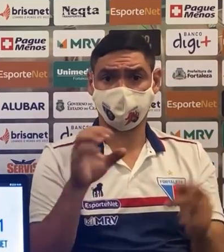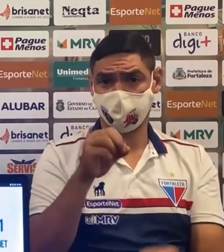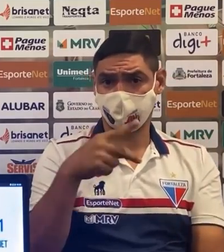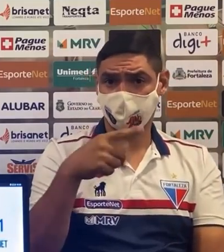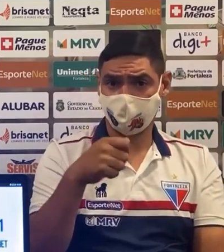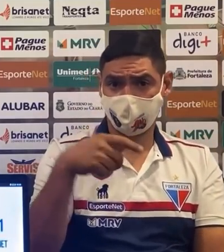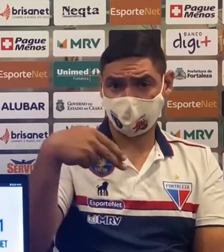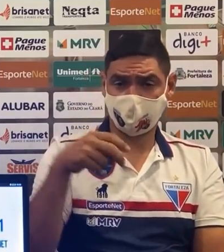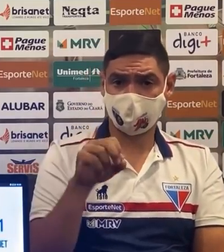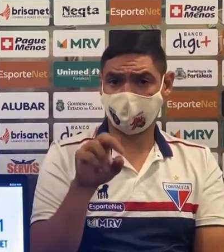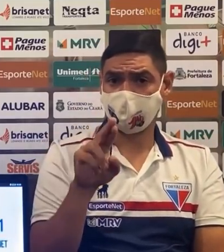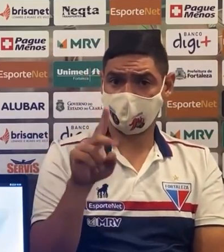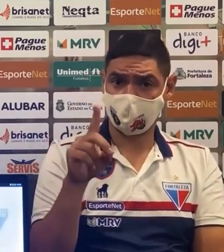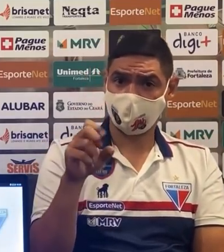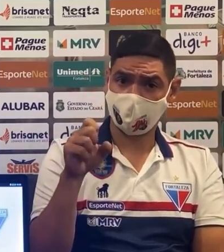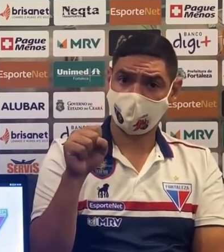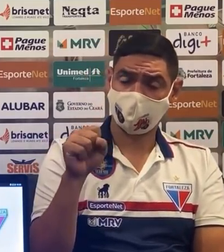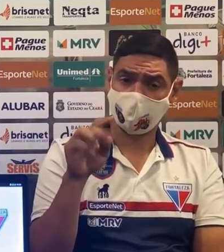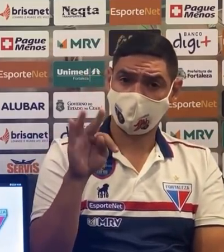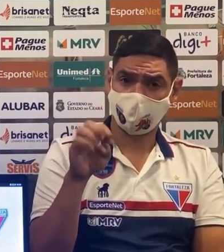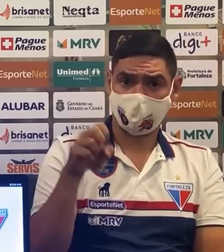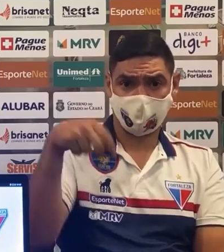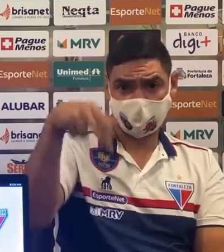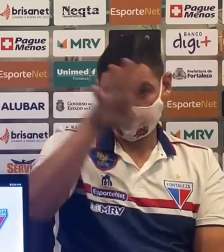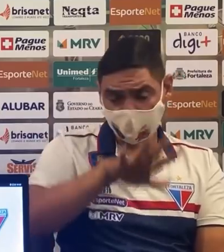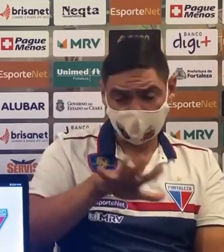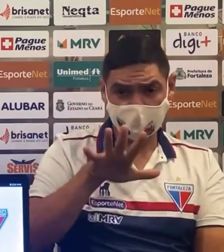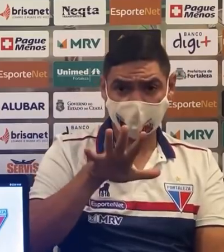Nordeste foi um revés, e os jogadores conseguiram absorver